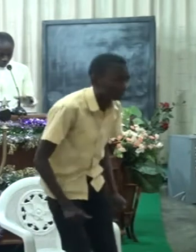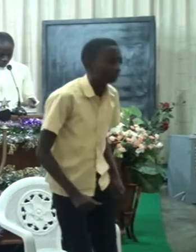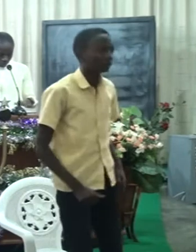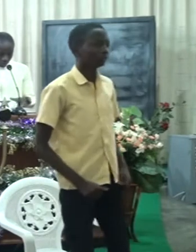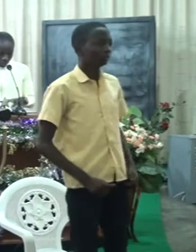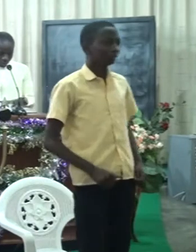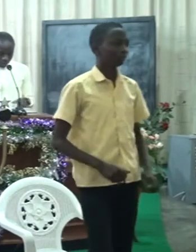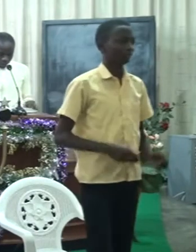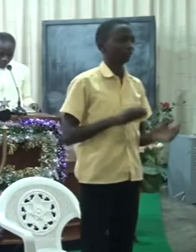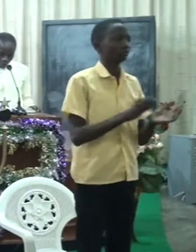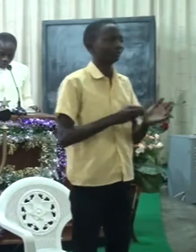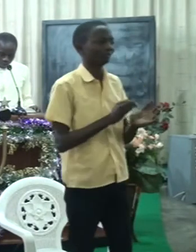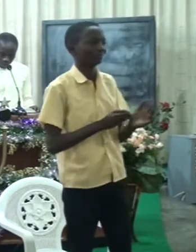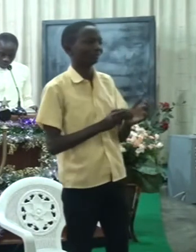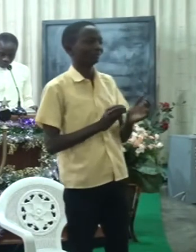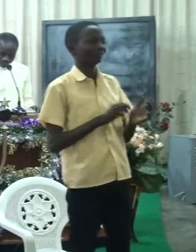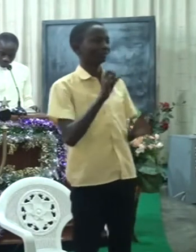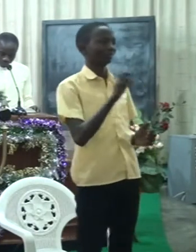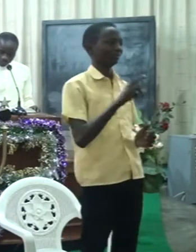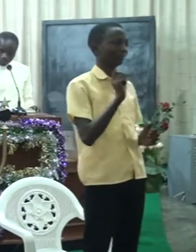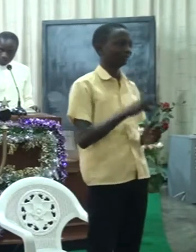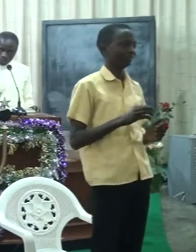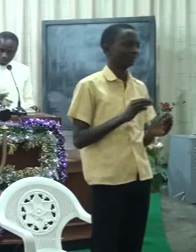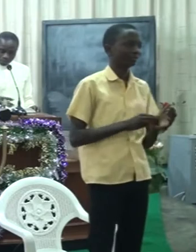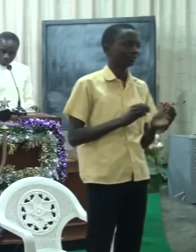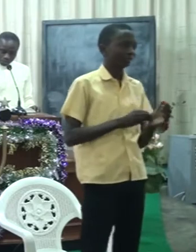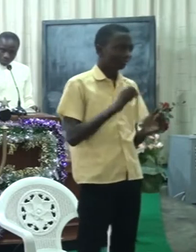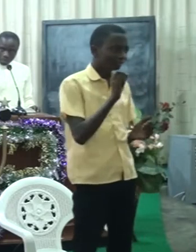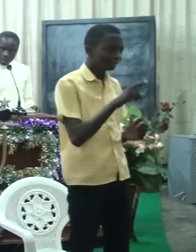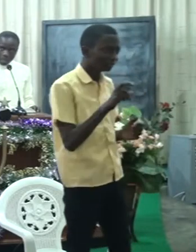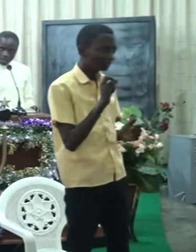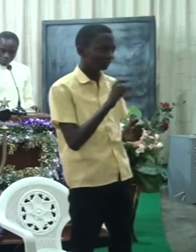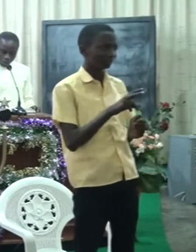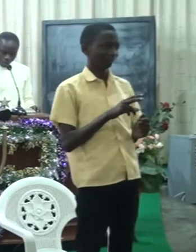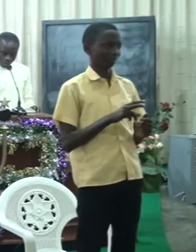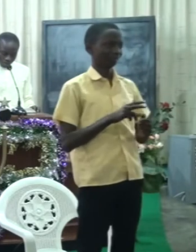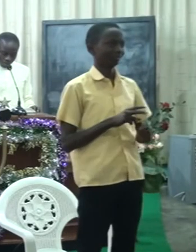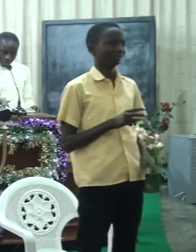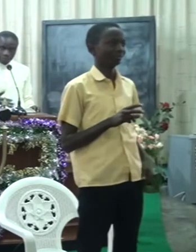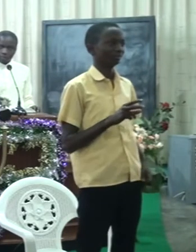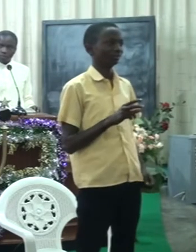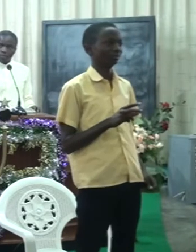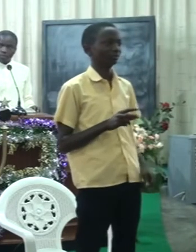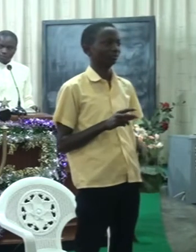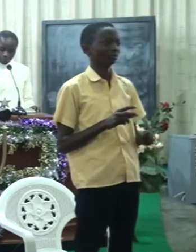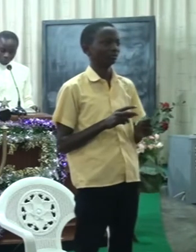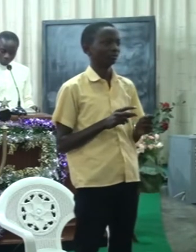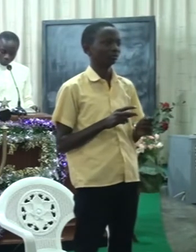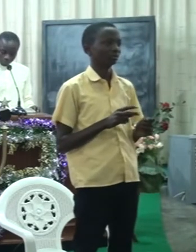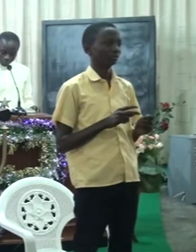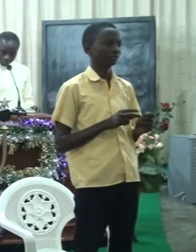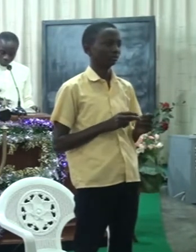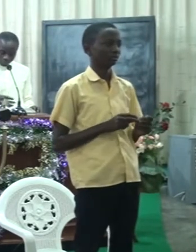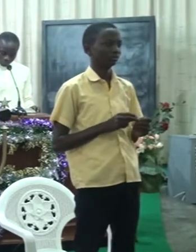Matthieu 12. Matayo 12. Matthieu chapitre 12. Matayo sura 12.